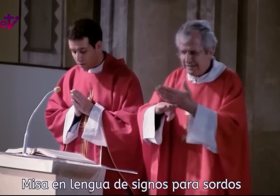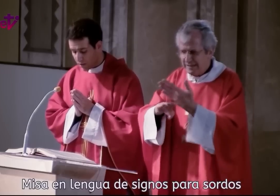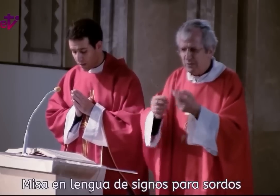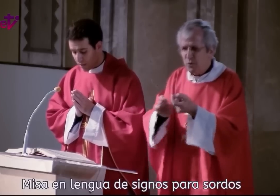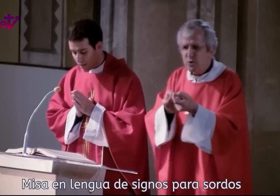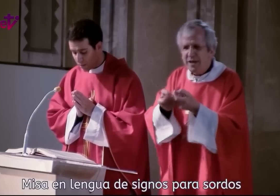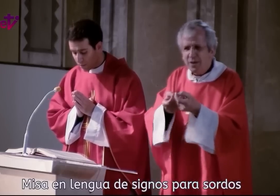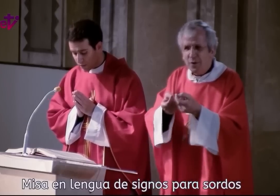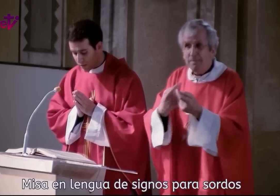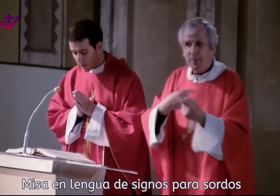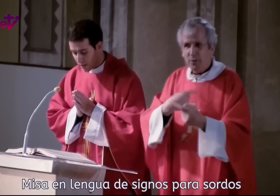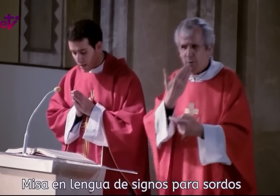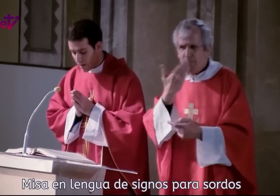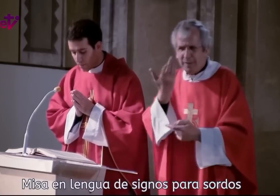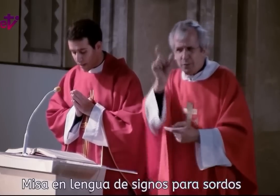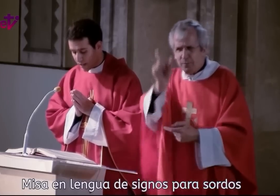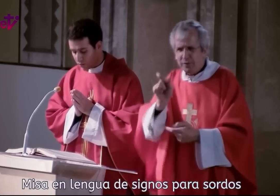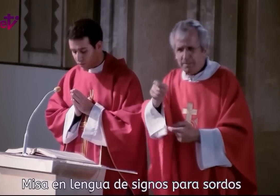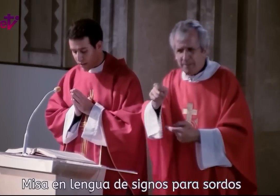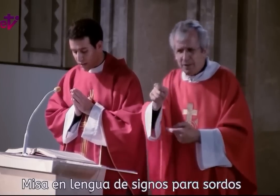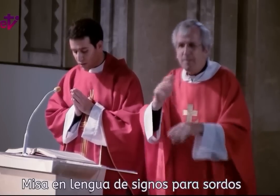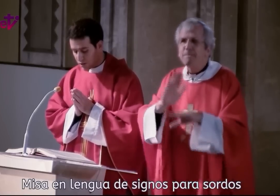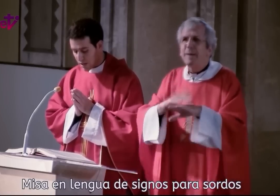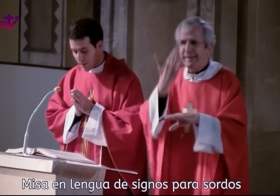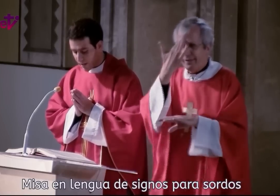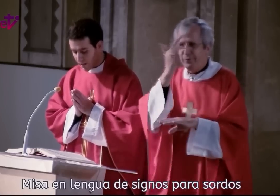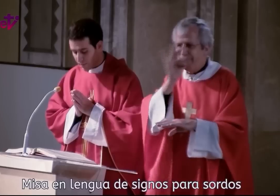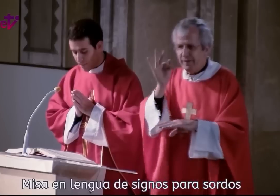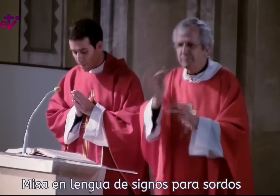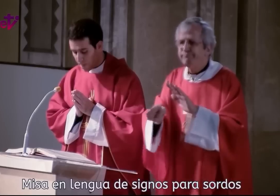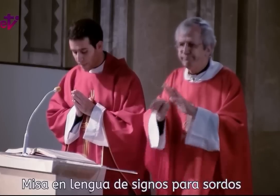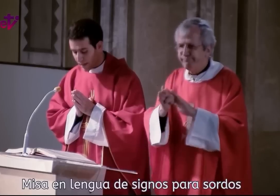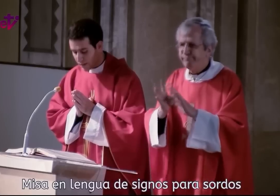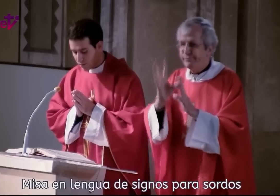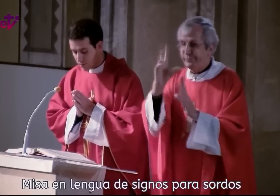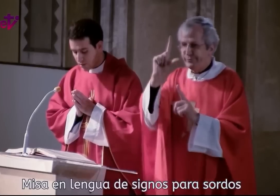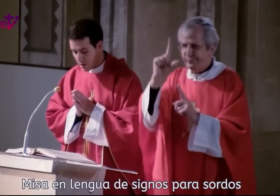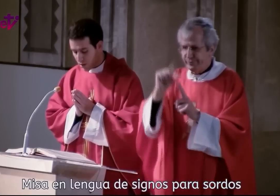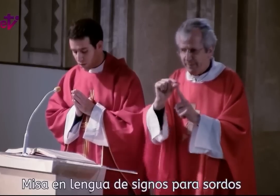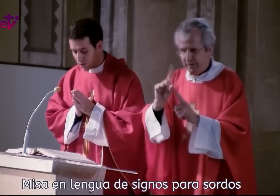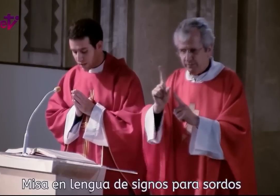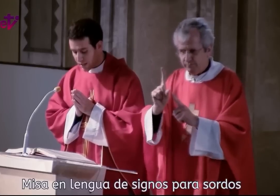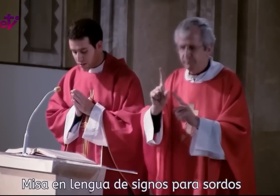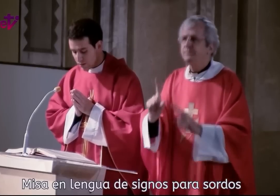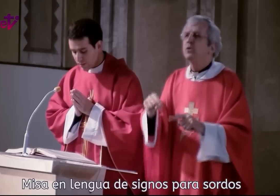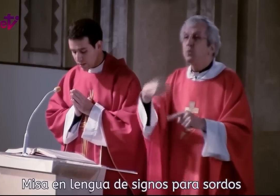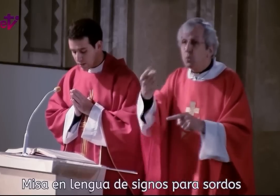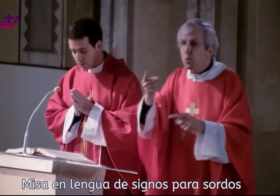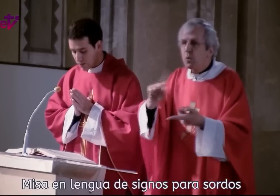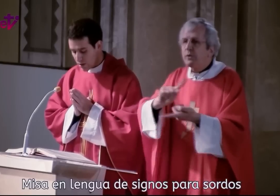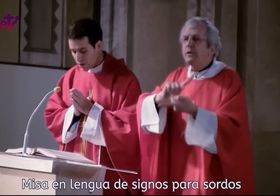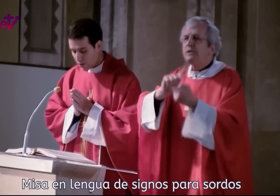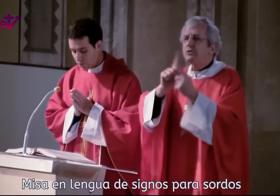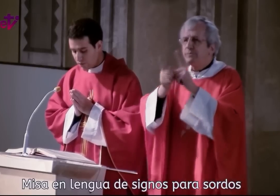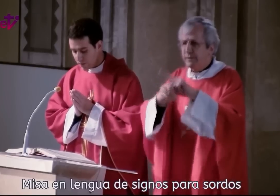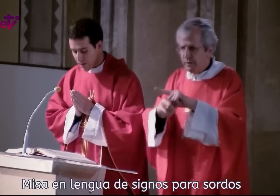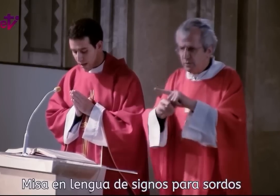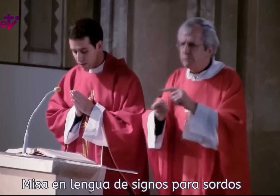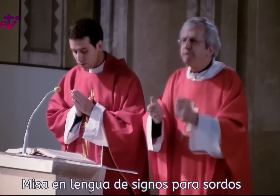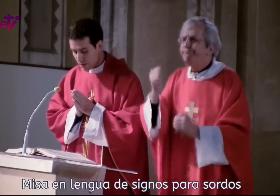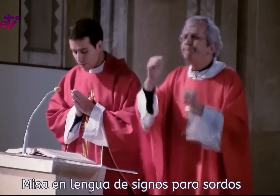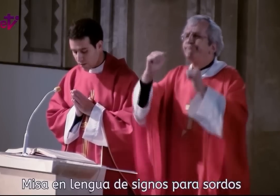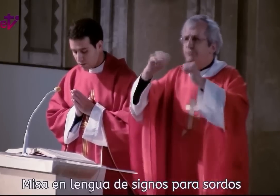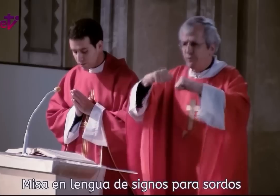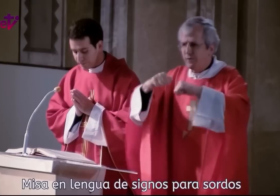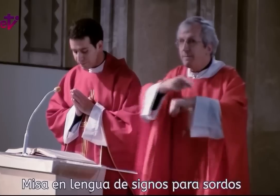he pedido por ti, para que tu fe no se apague. Y tú, cuando te hayas convertido, confirma